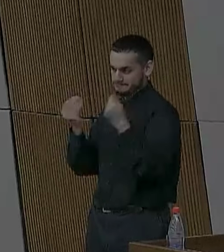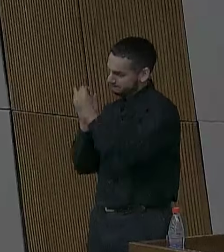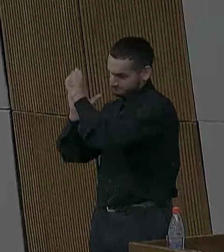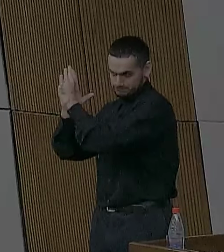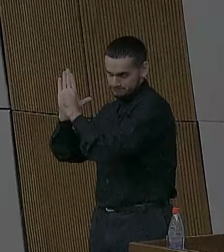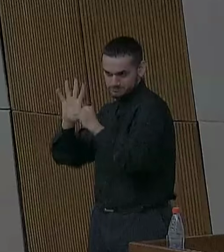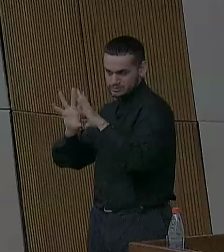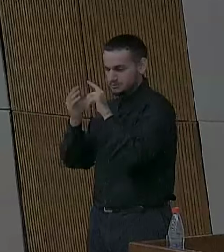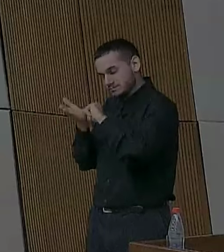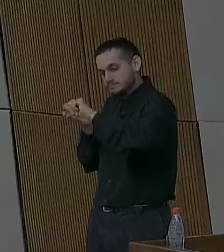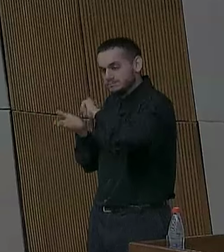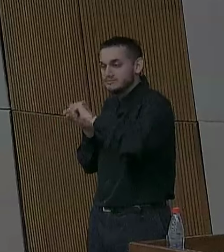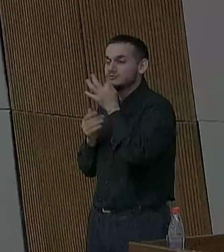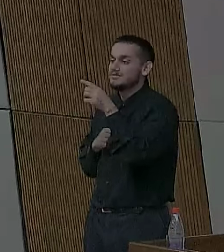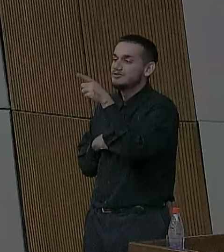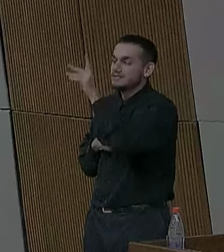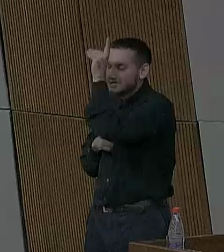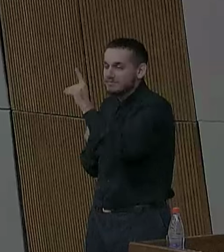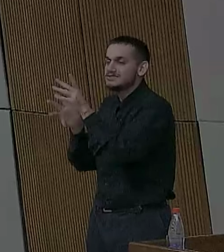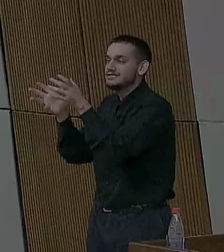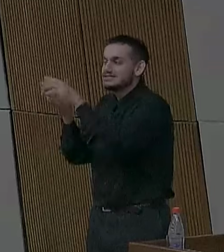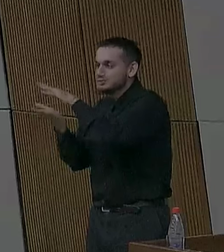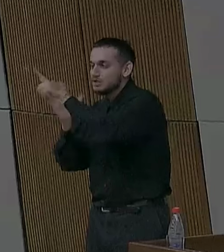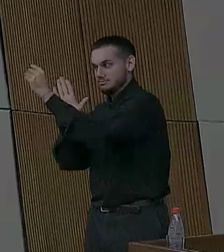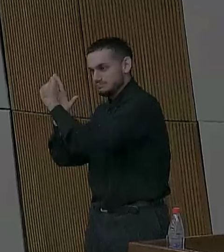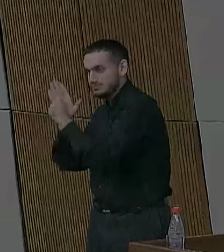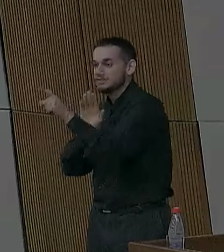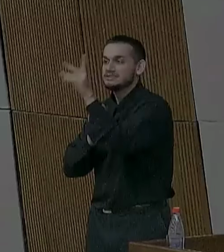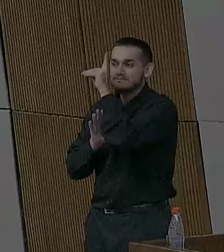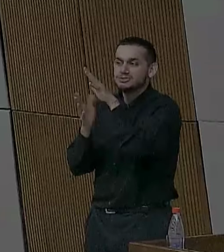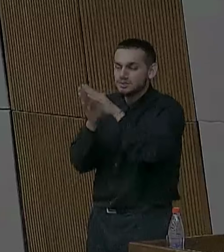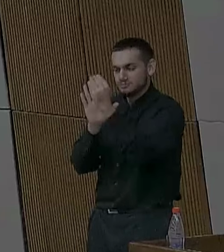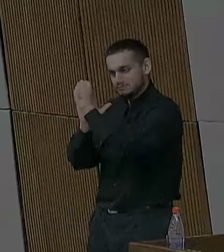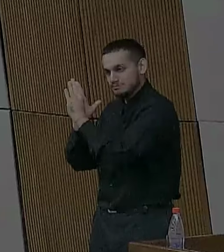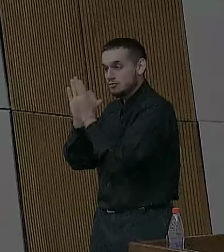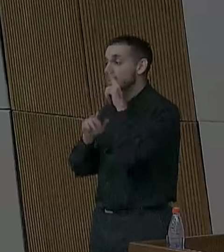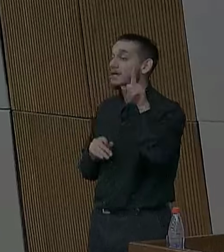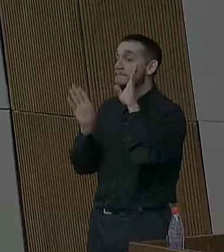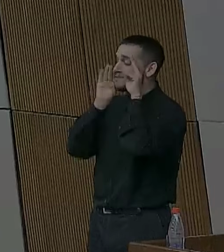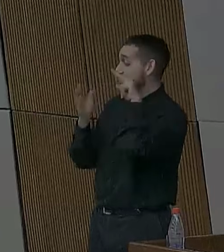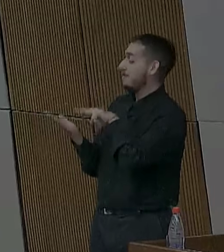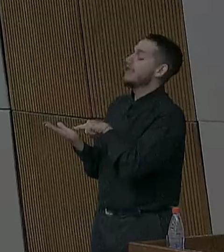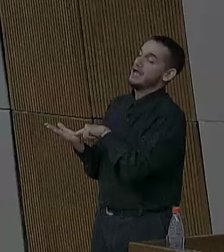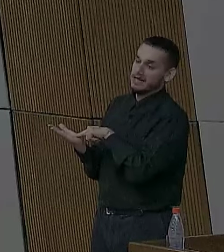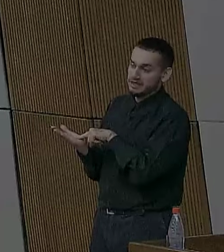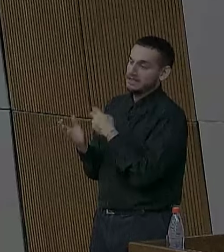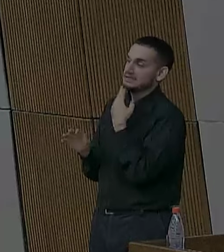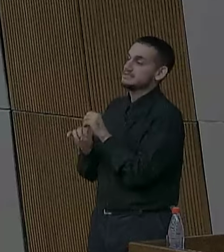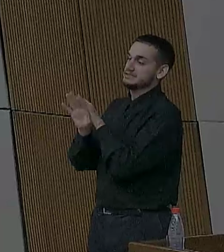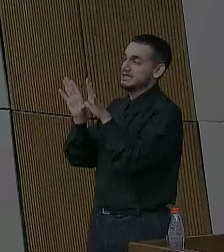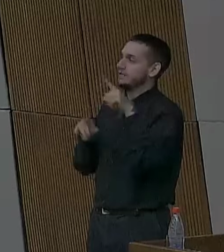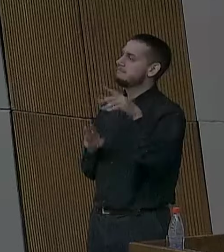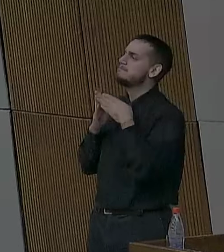Hay que describir completamente, inclusive para que las empresas privadas, los empresarios puedan entender la pregunta que siempre nos hacen, el